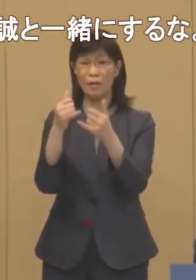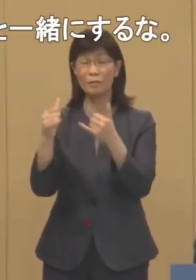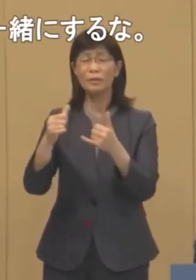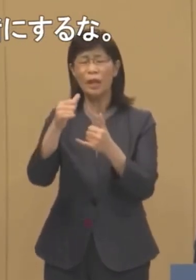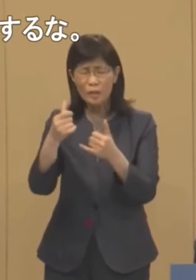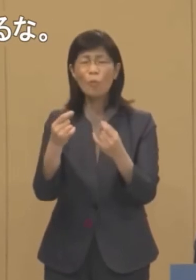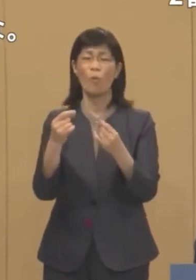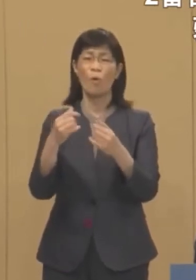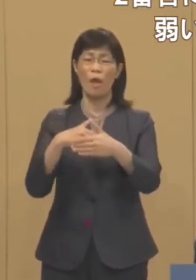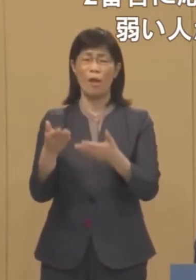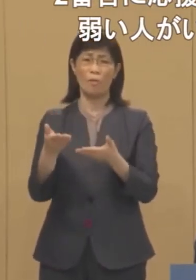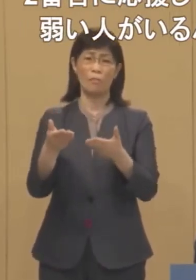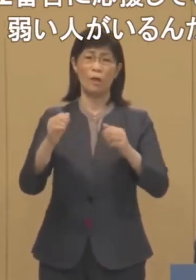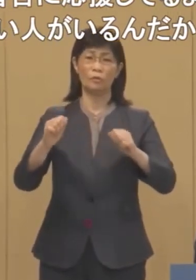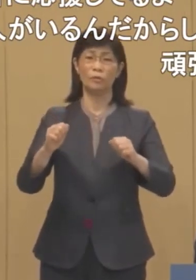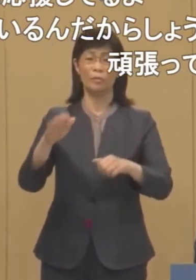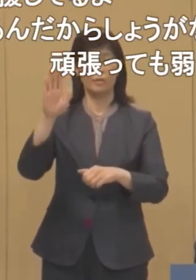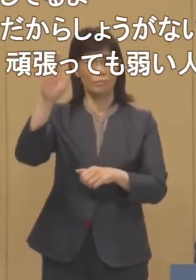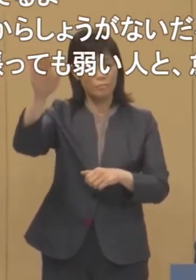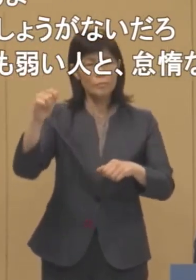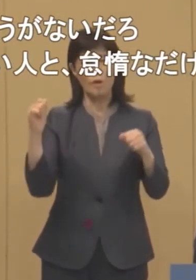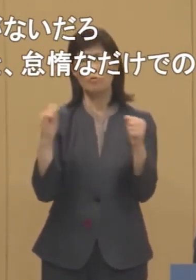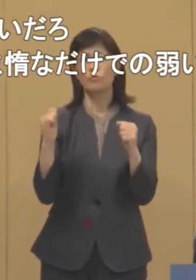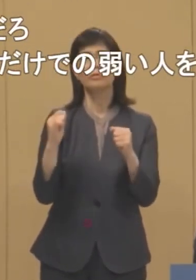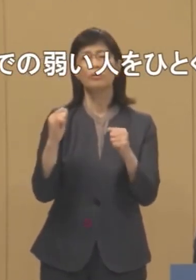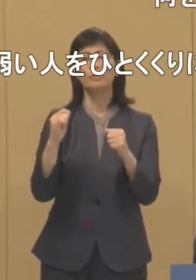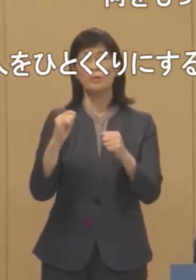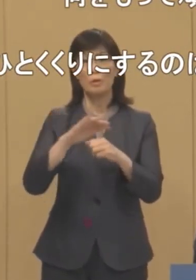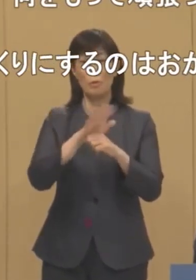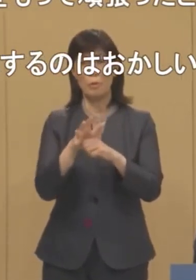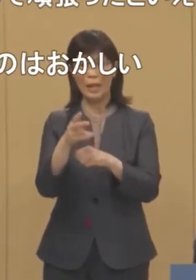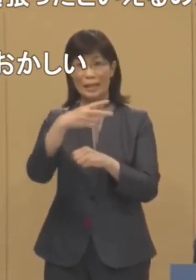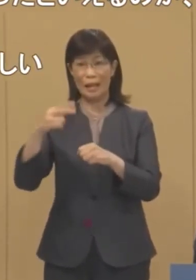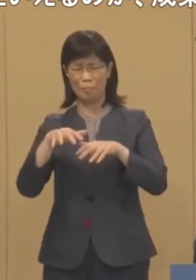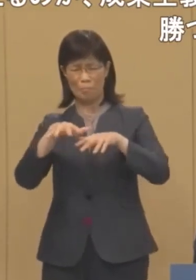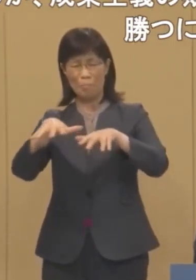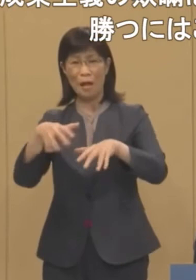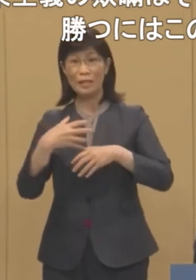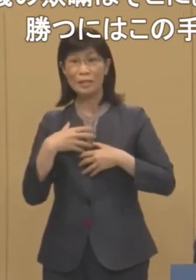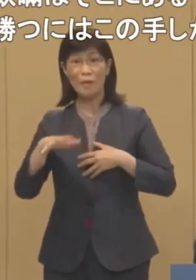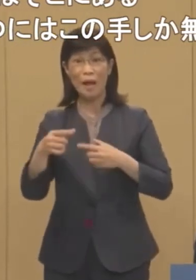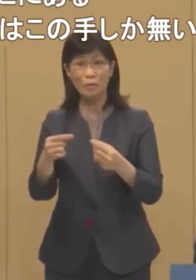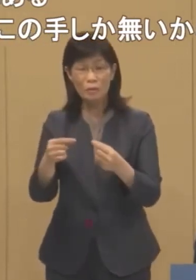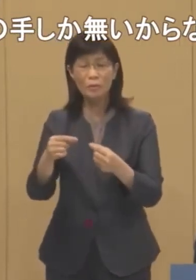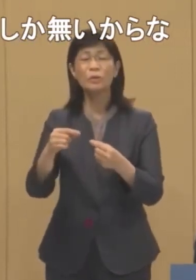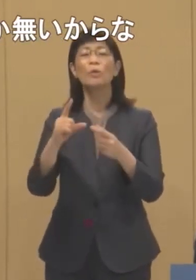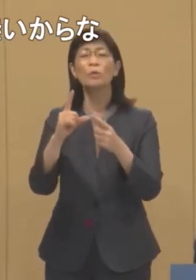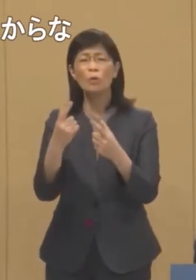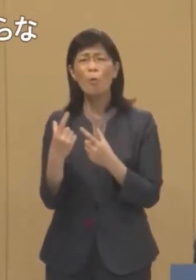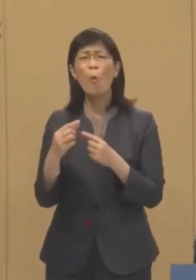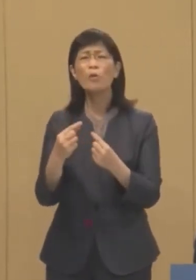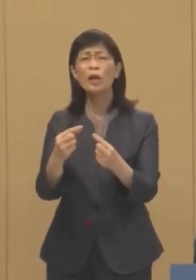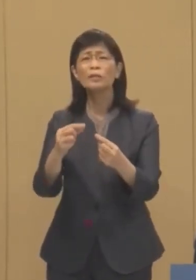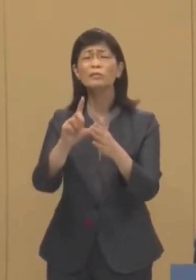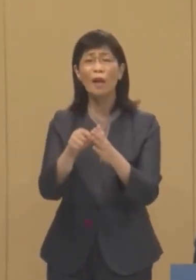今年の冬に来ると言われる頃7台にはそのときにもこのままでは故障なき自粛が行われますその